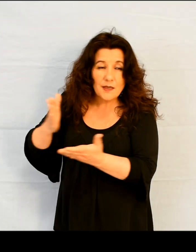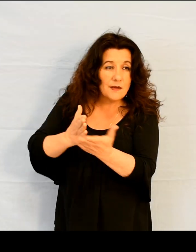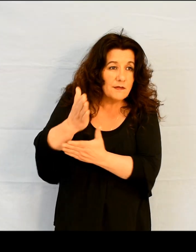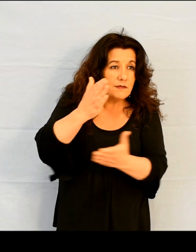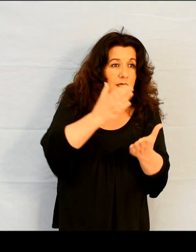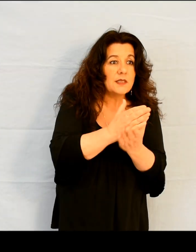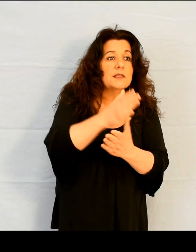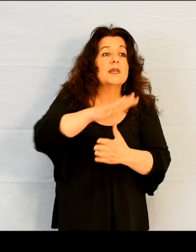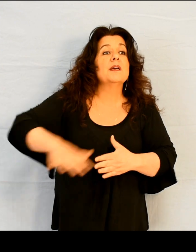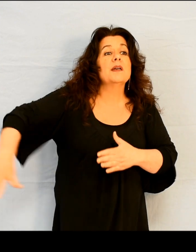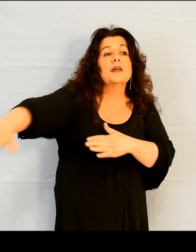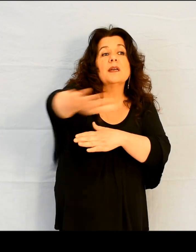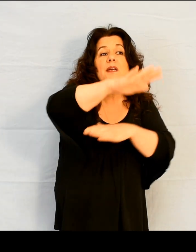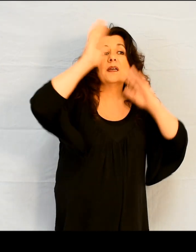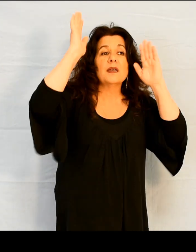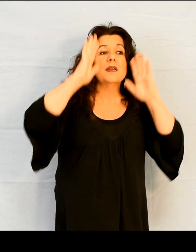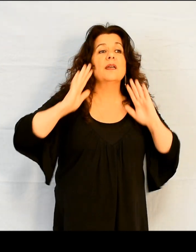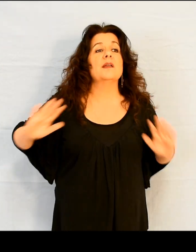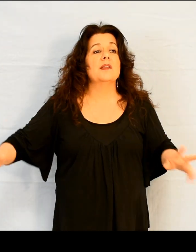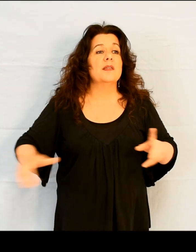d'Égypte, depuis les hommes jusqu'au bétail.